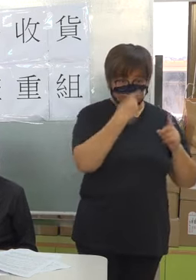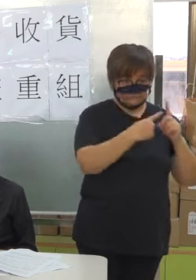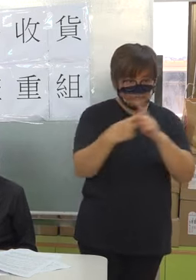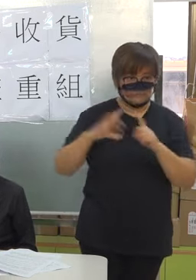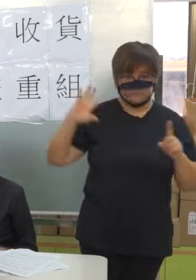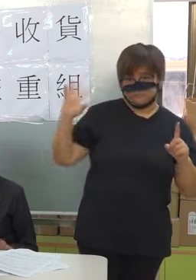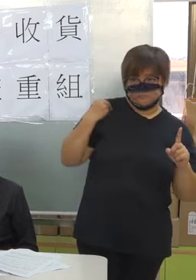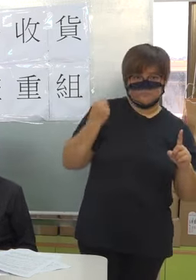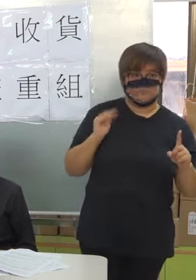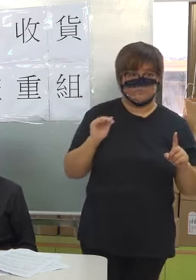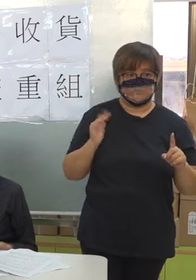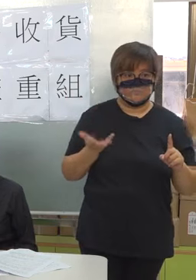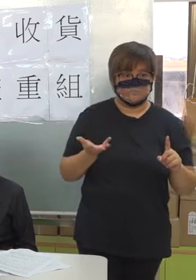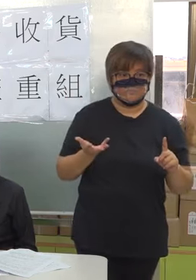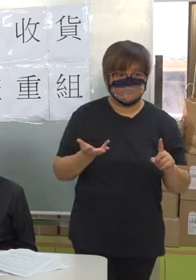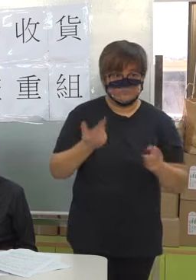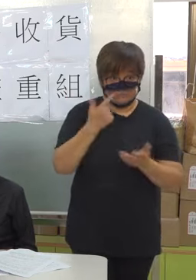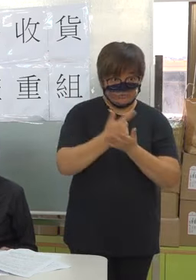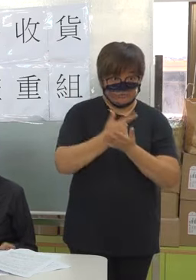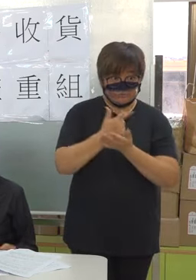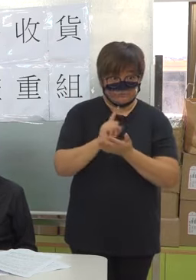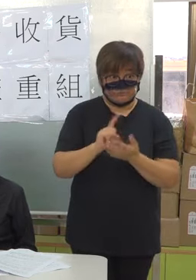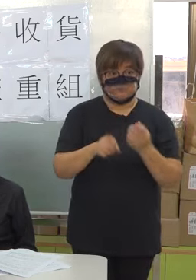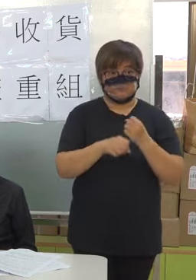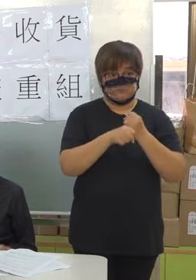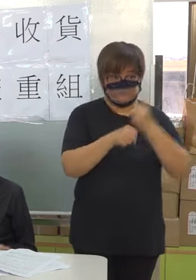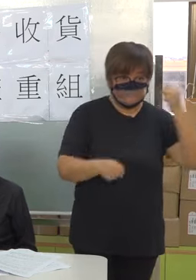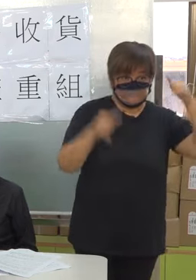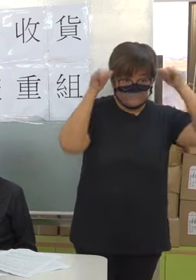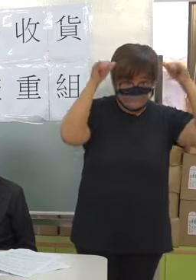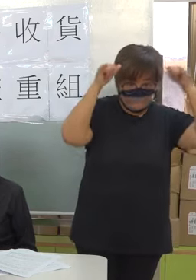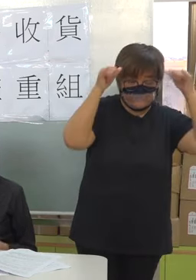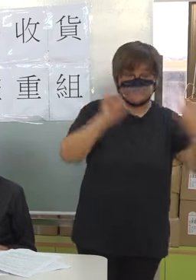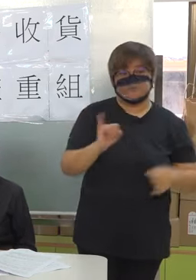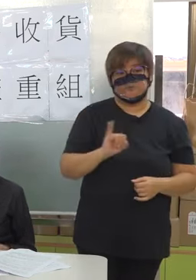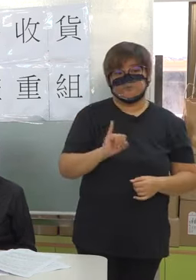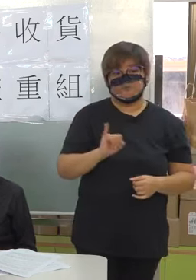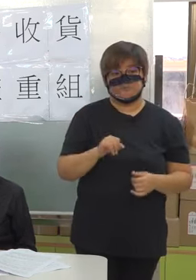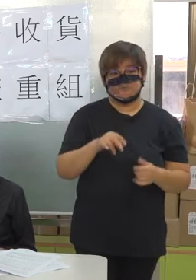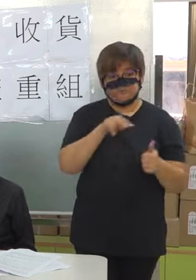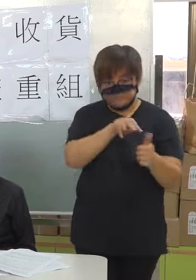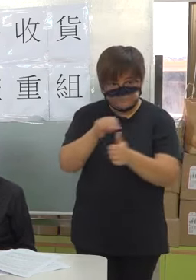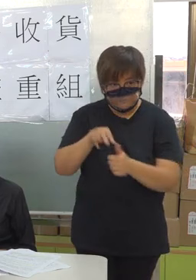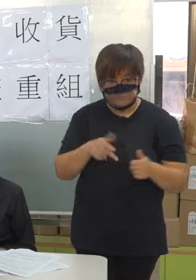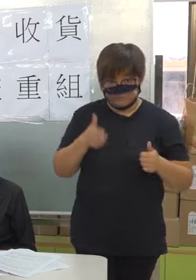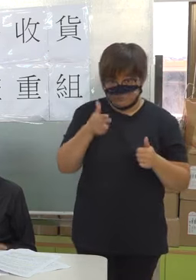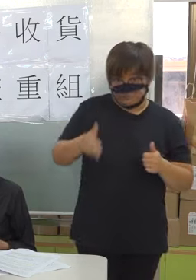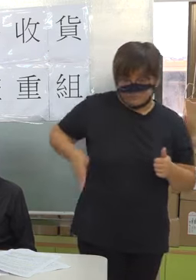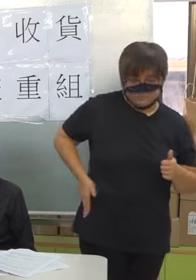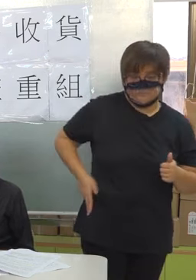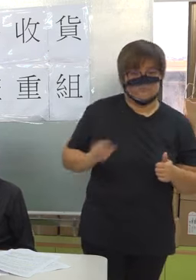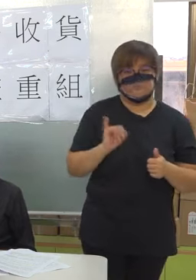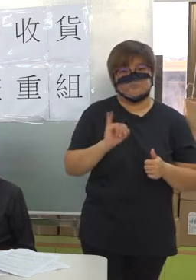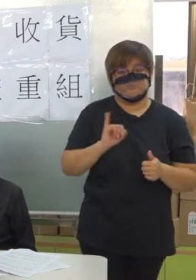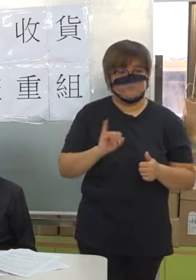團體，是輔助當時的不同的紀律部隊去做一個巡邏啦，甚至是可以用公民逮捕方式去協助